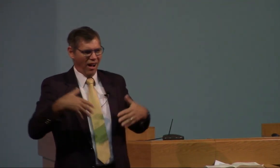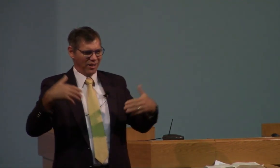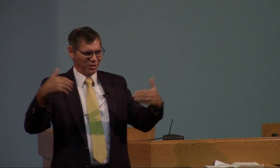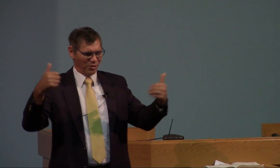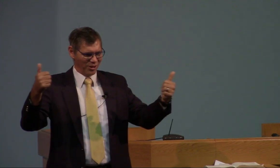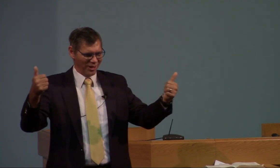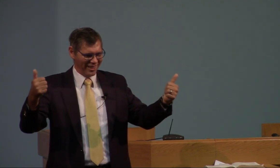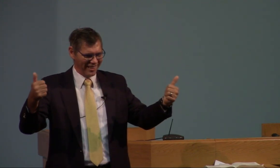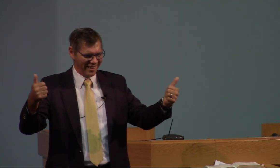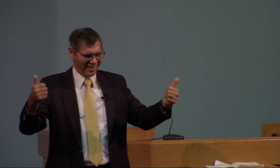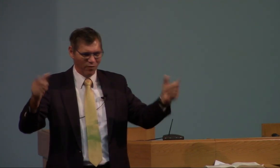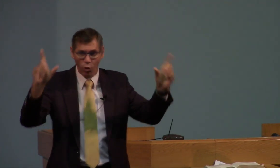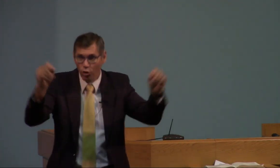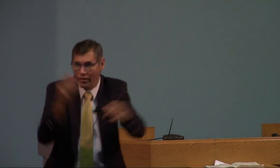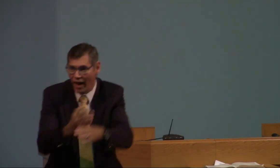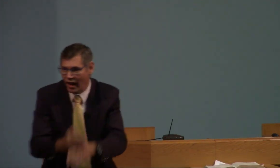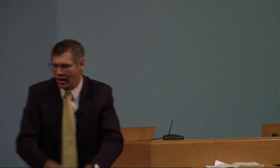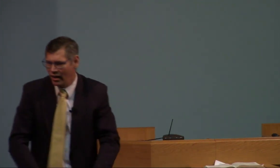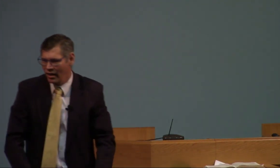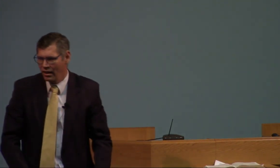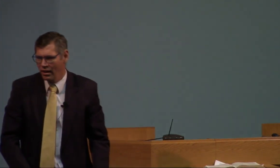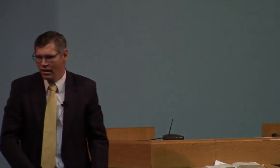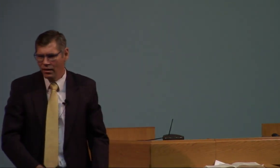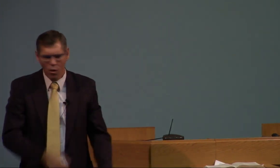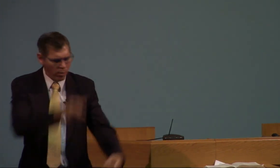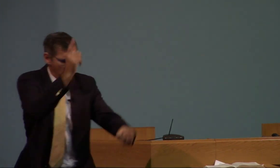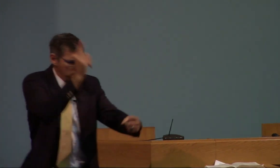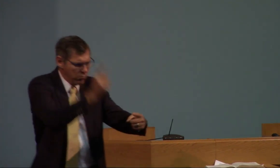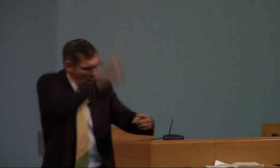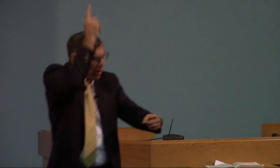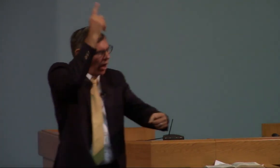Gesond. Wonderwerk. Op die oomblik.